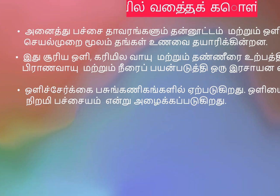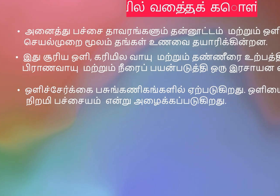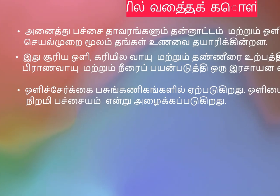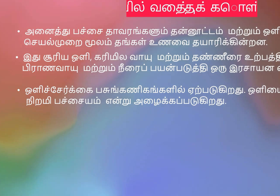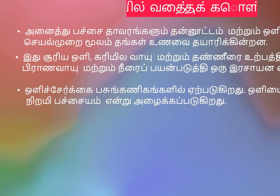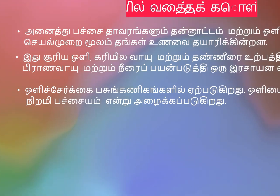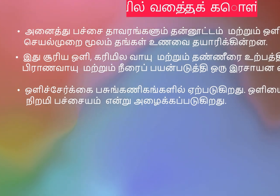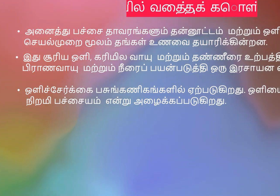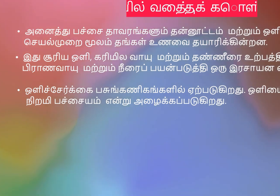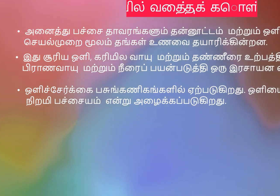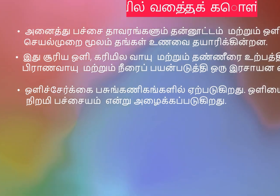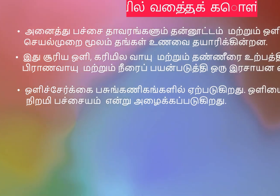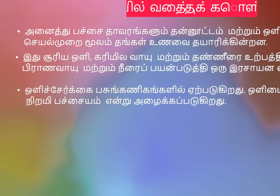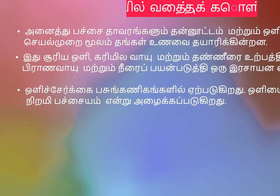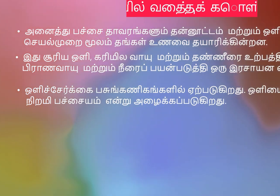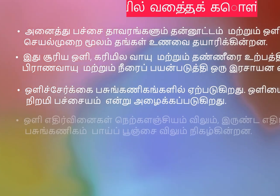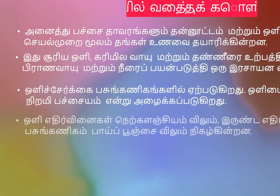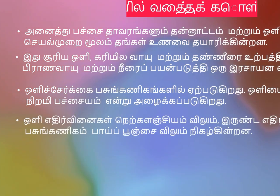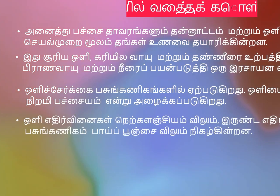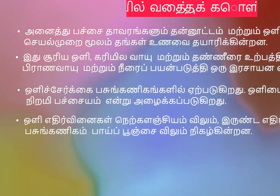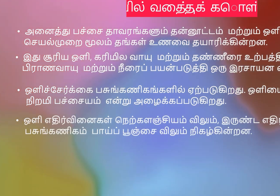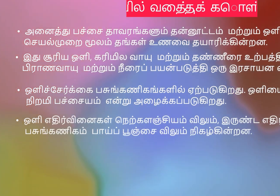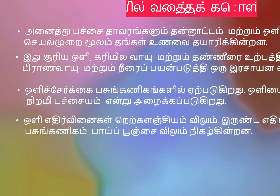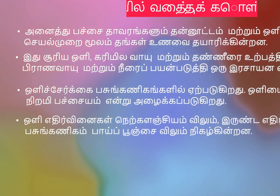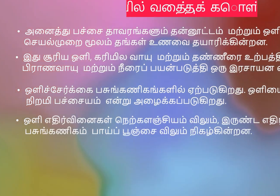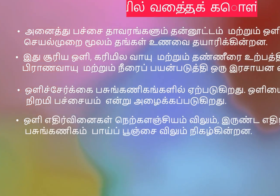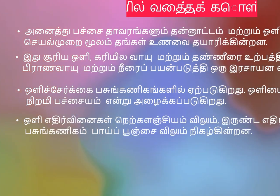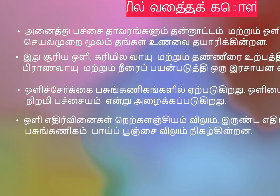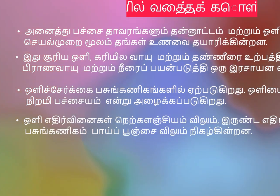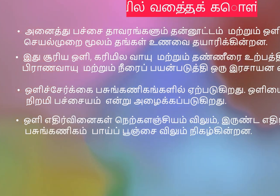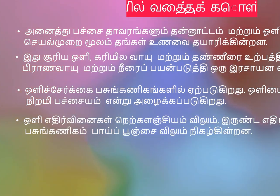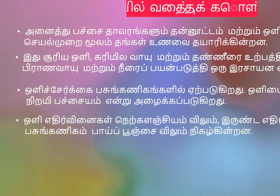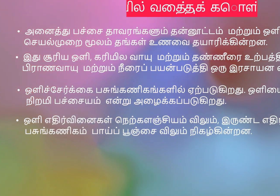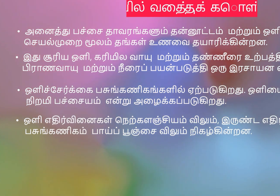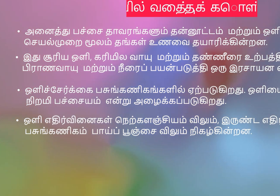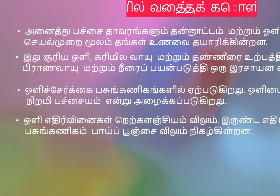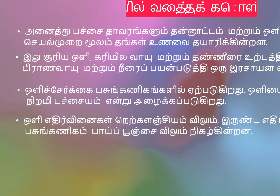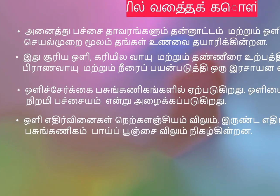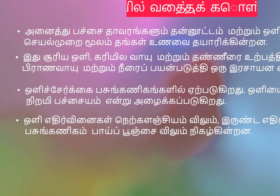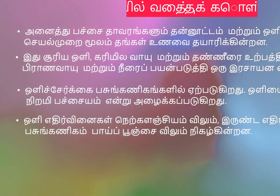என்று அழைக்கப்படுகிறது. ஒளி எதிர்வினைகள் நெற்களஞ்சியத்திலும்,